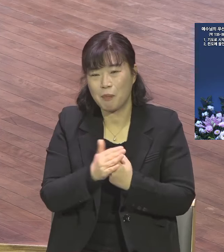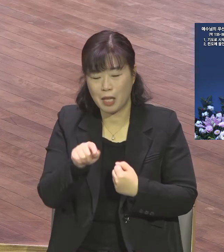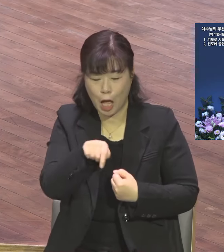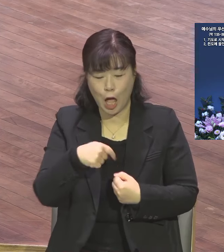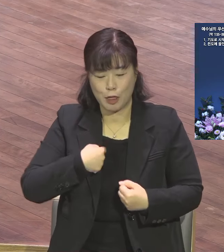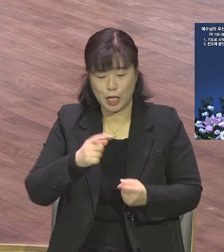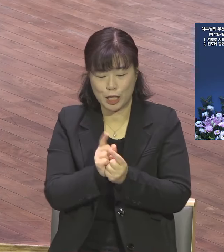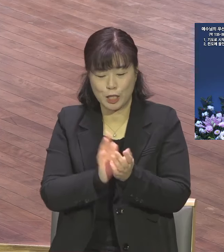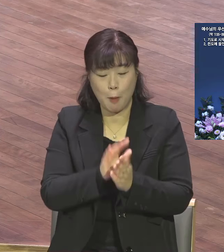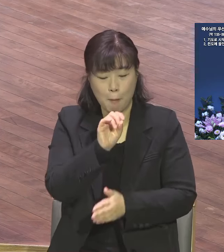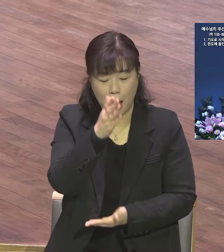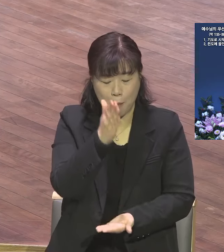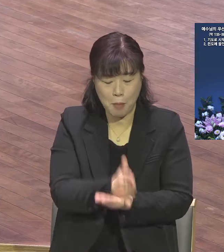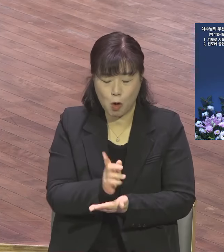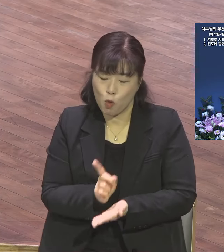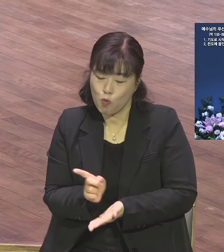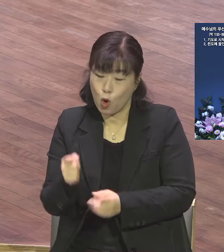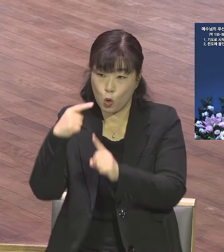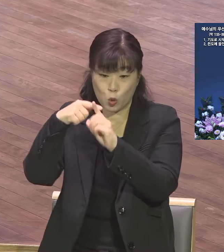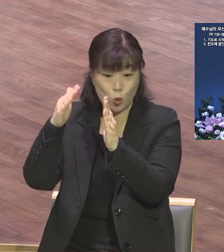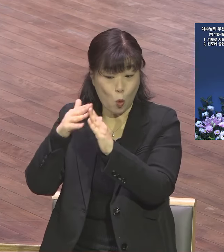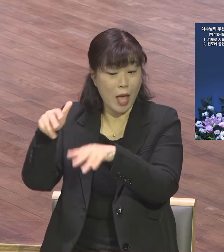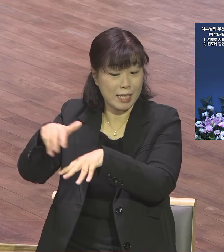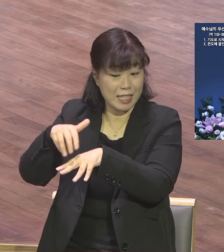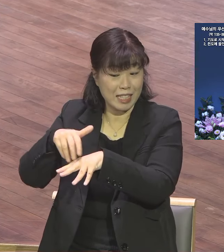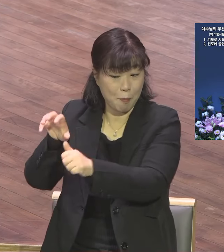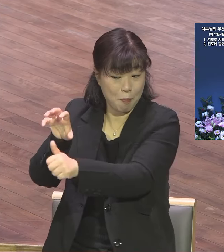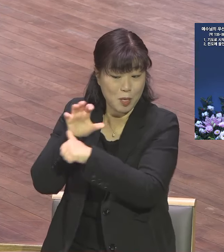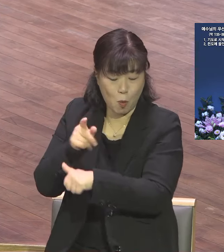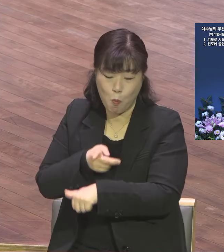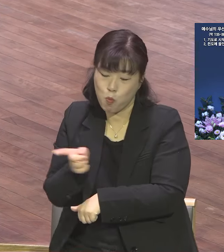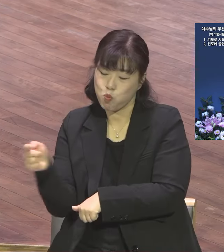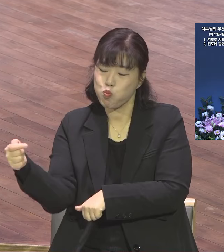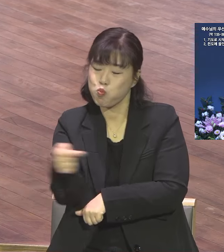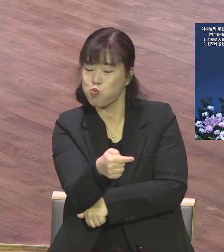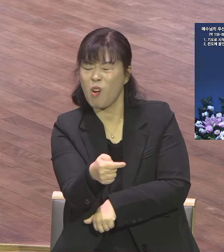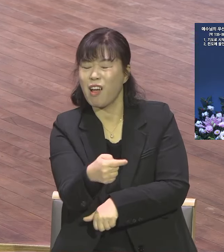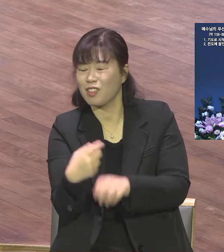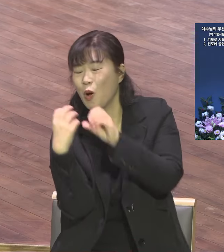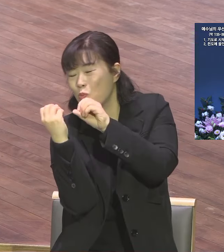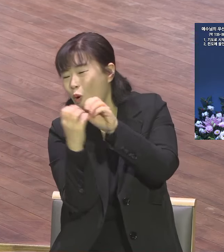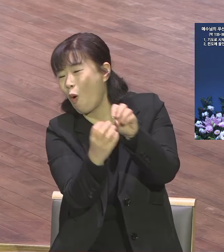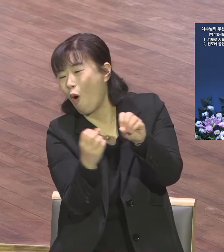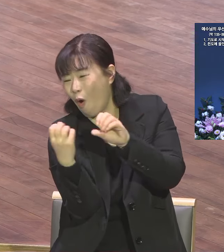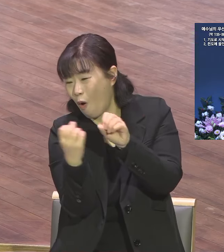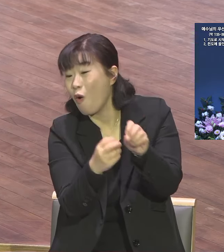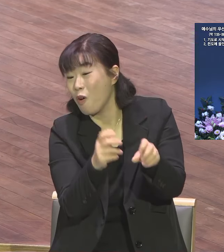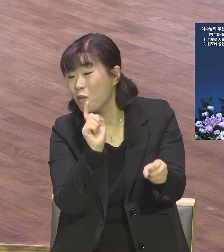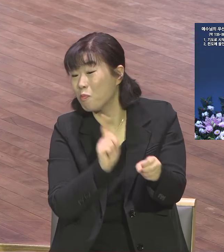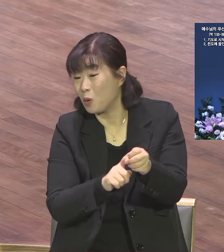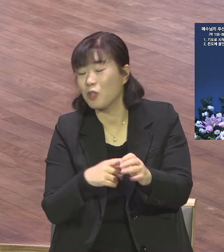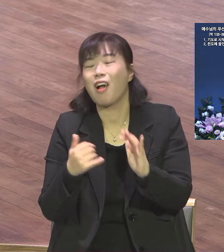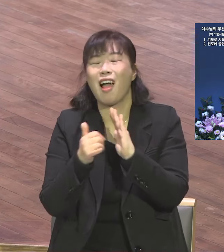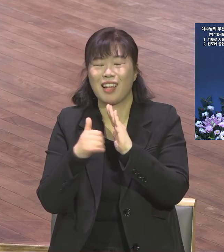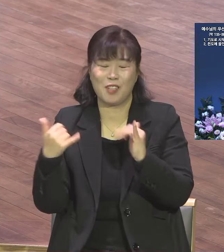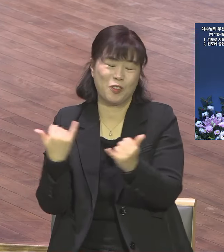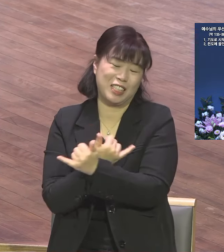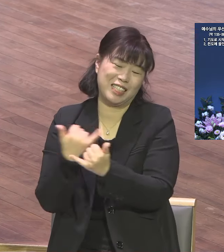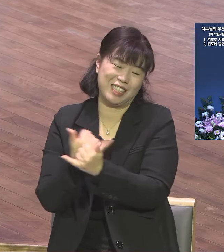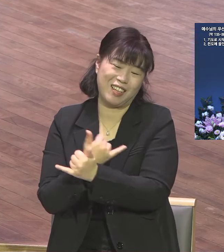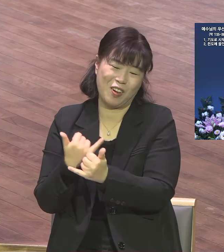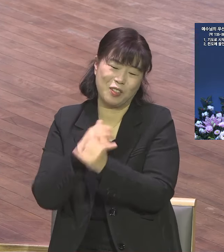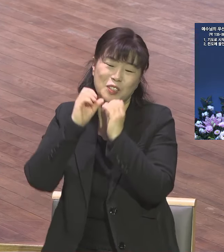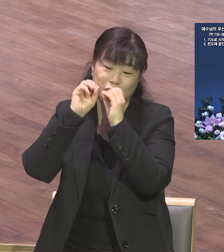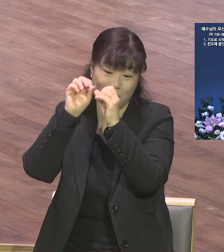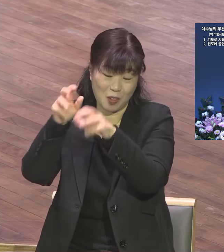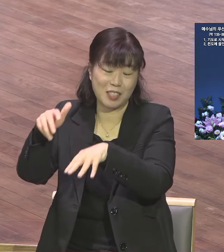운동, 237 치유 운동, 제가 매일 기도한데 스타트만 237 4천망대 운동, 이것이 네 속에 다 들어있죠. 부신 가족, 부신